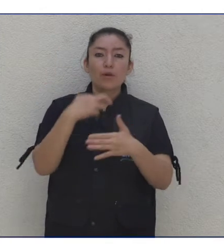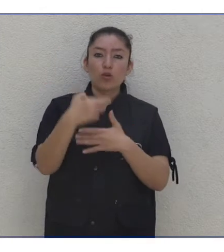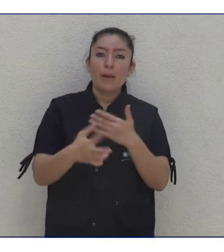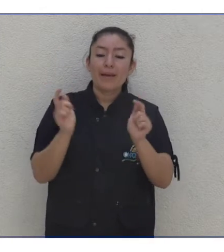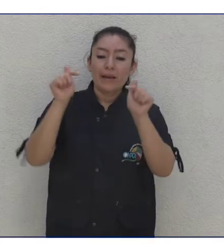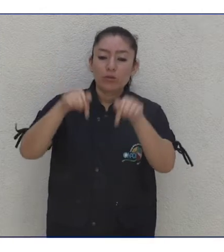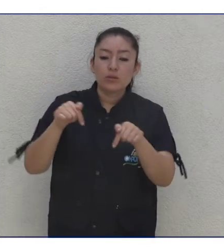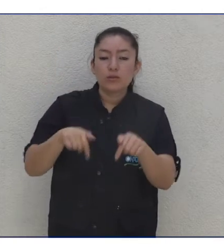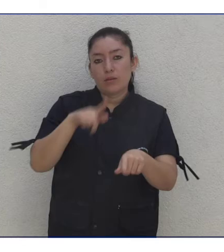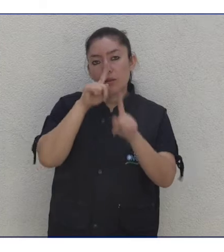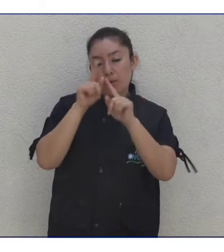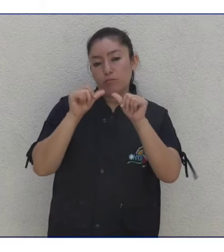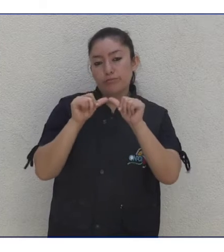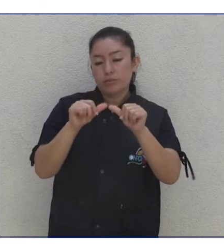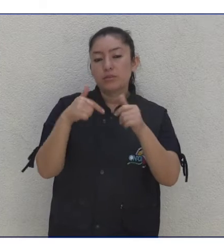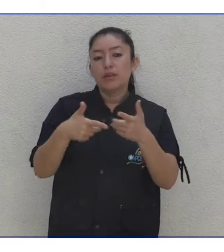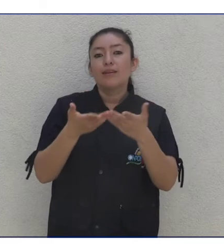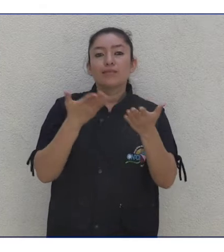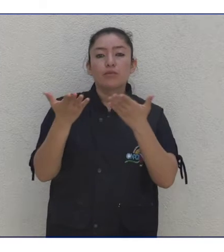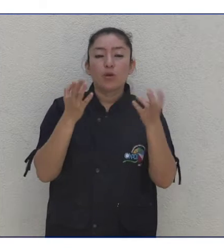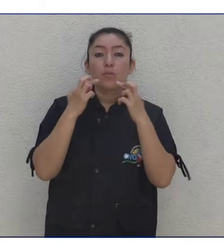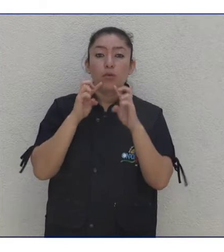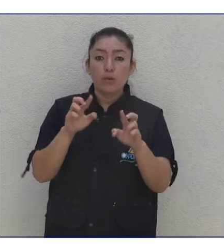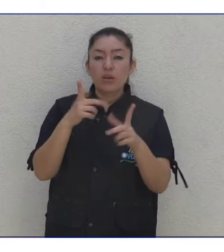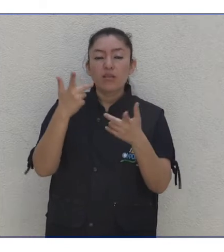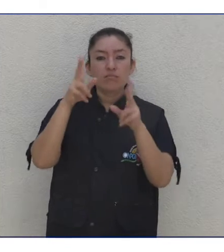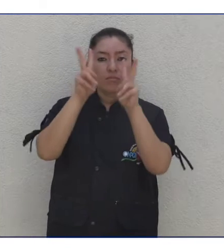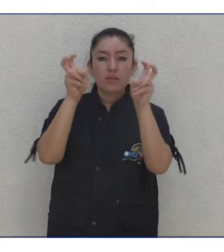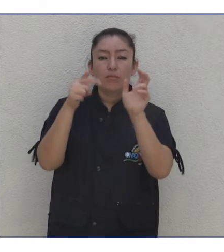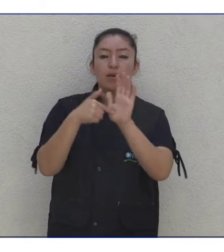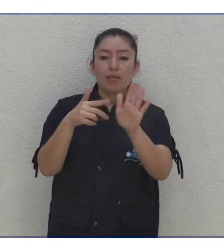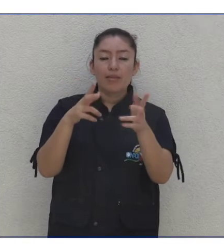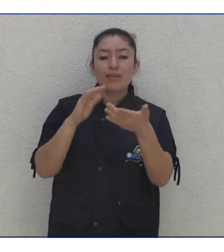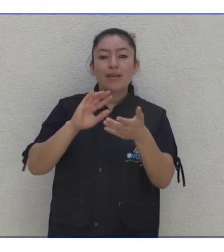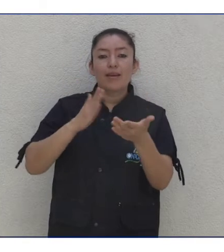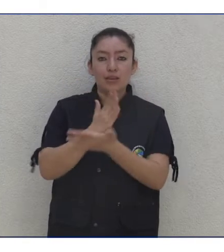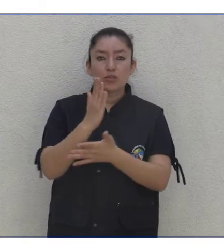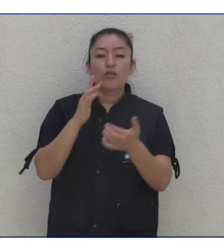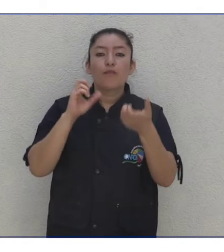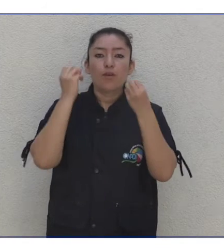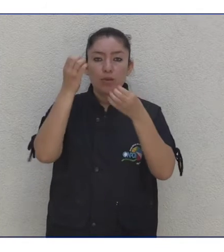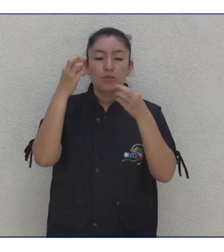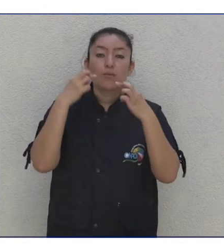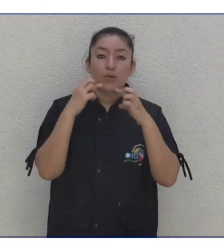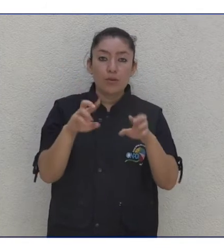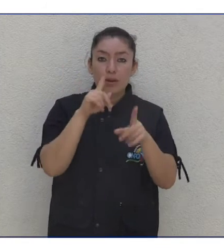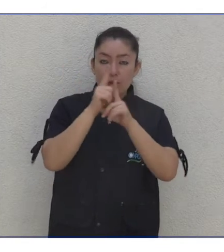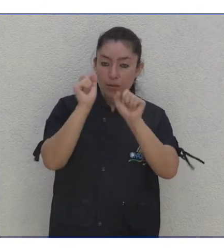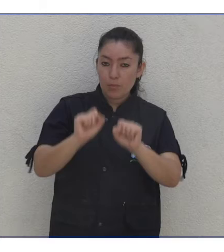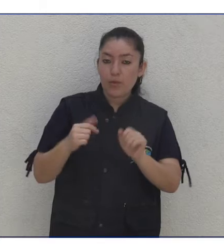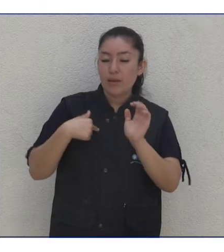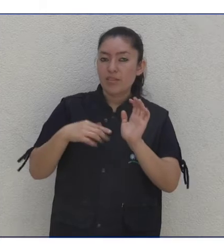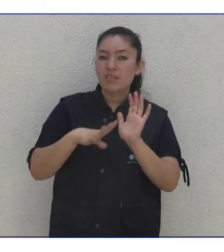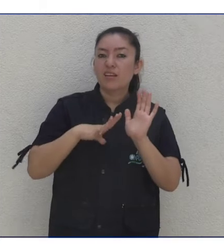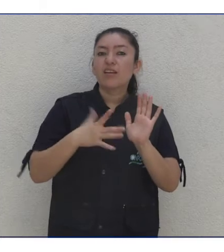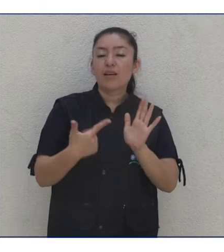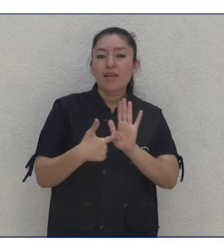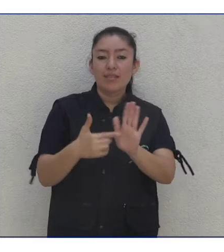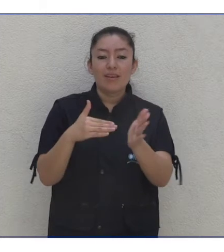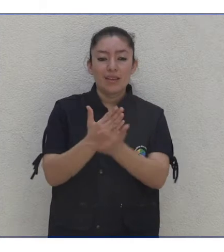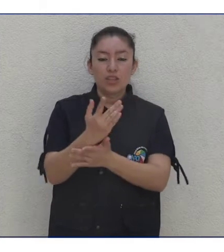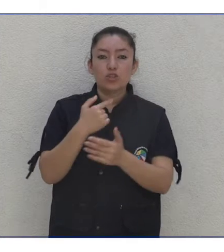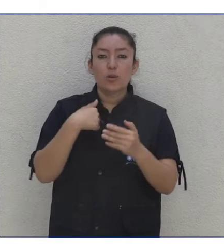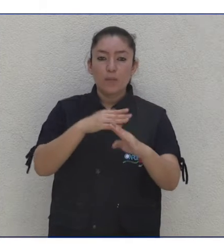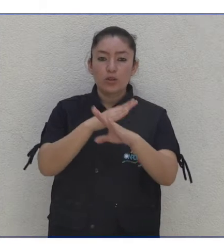actualización permanente a sus servidores públicos en materia del derecho de acceso a la información pública y sobre el derecho a la protección de los datos personales